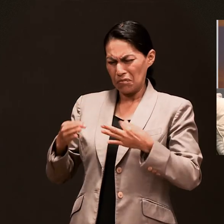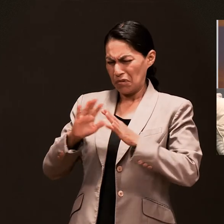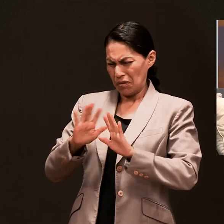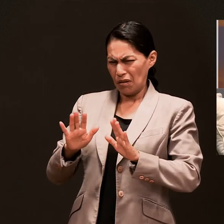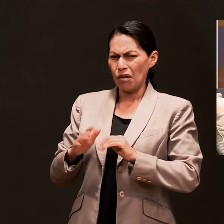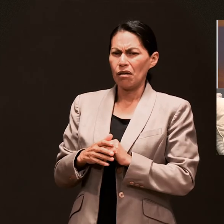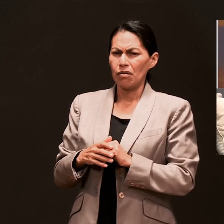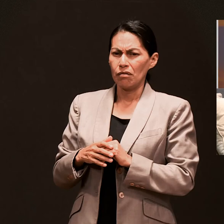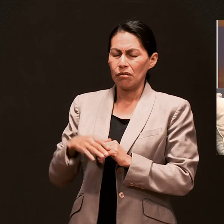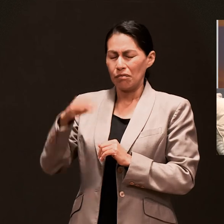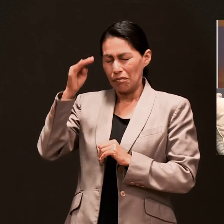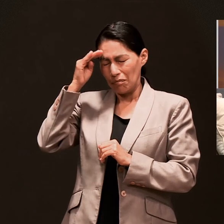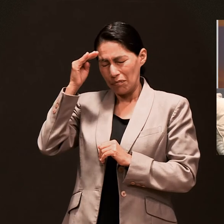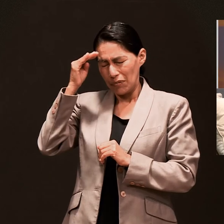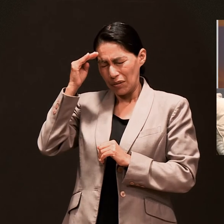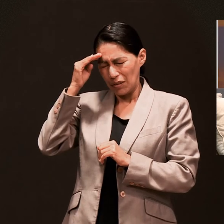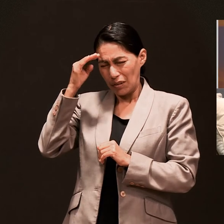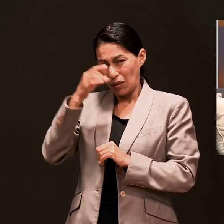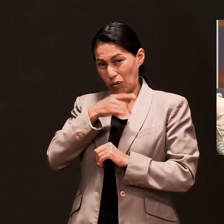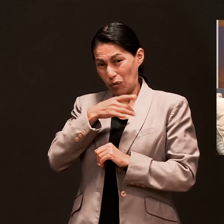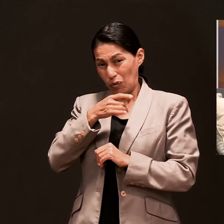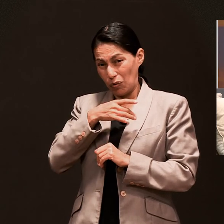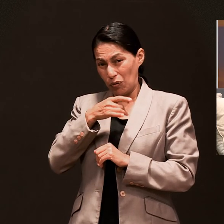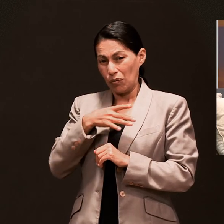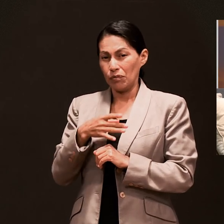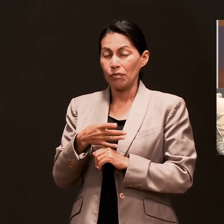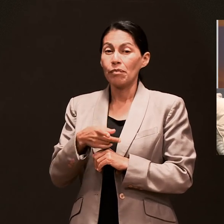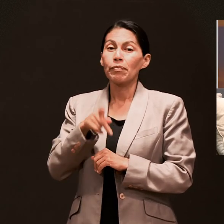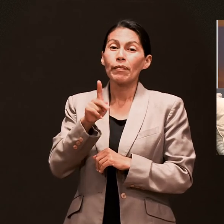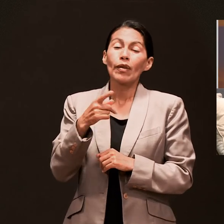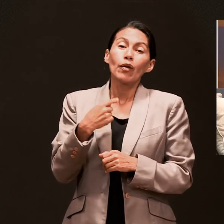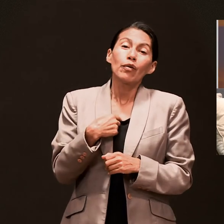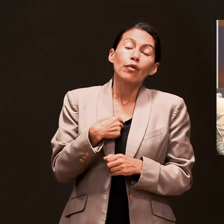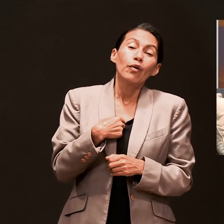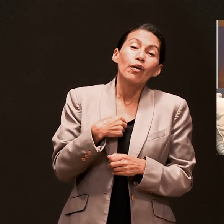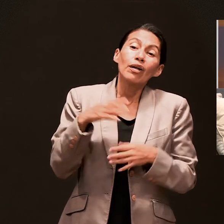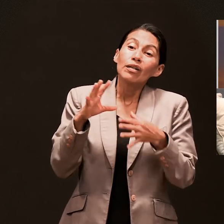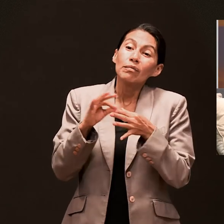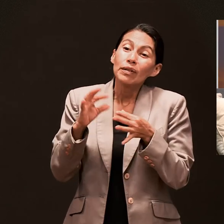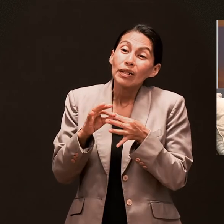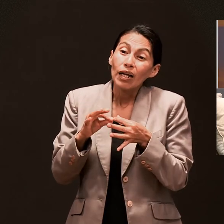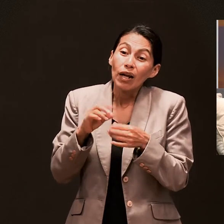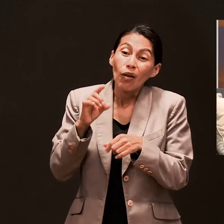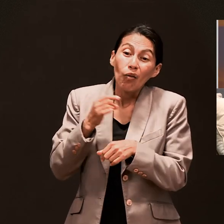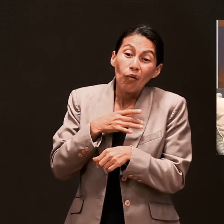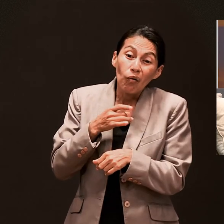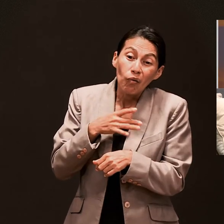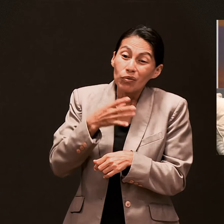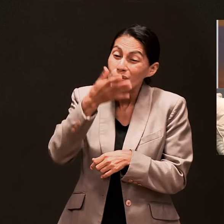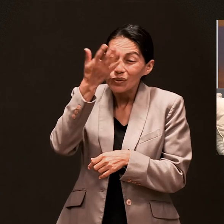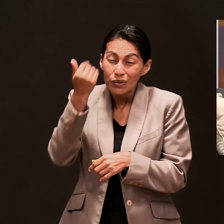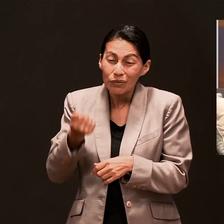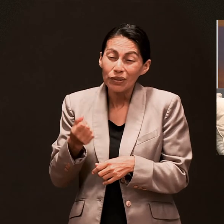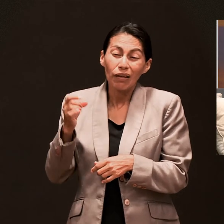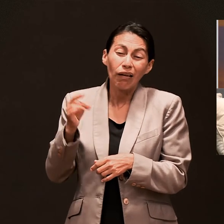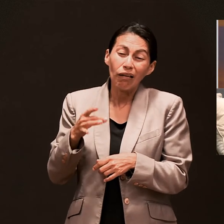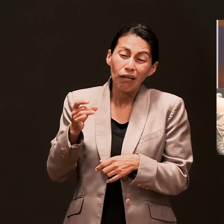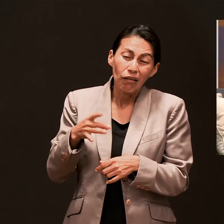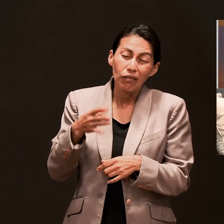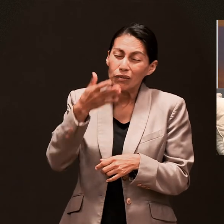estaba bien que yo no tenía nada que lo que tenía era mi en mi mente que me dolía y yo no sabía ni explicar dónde me dolían